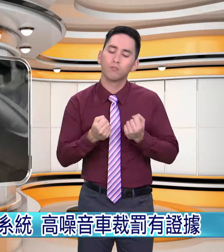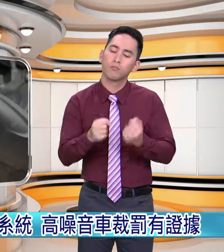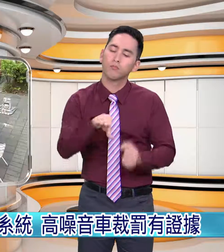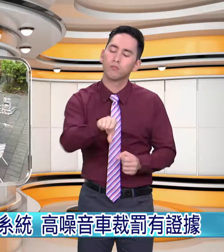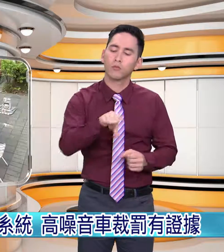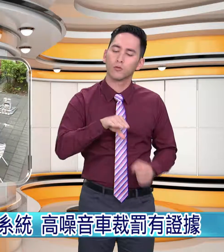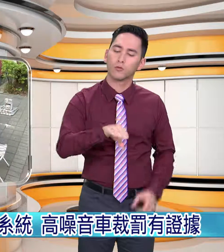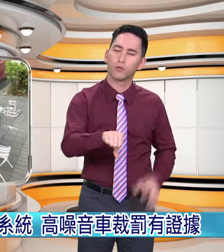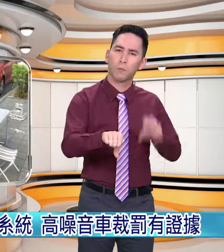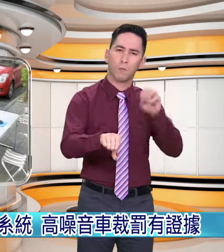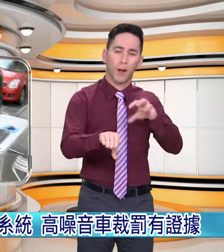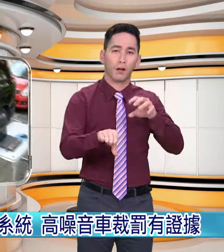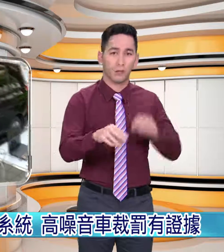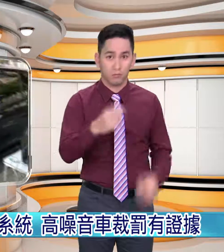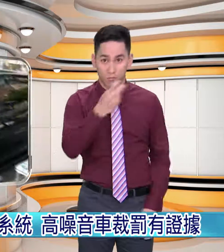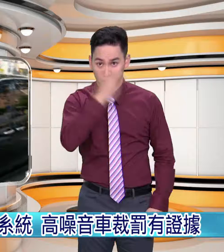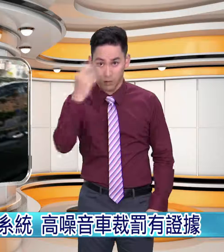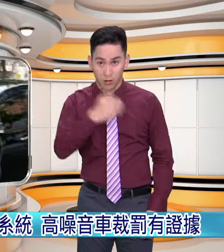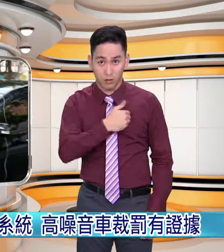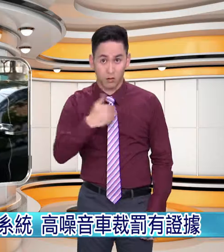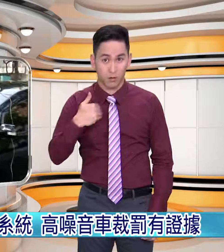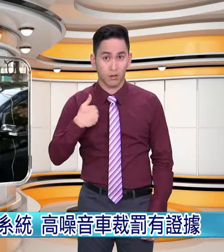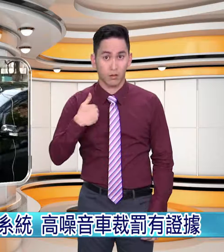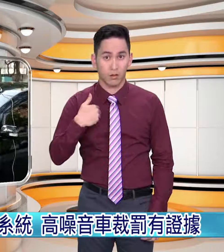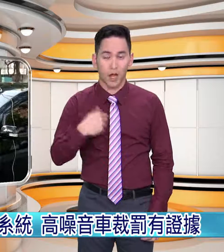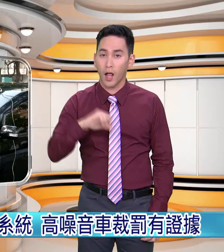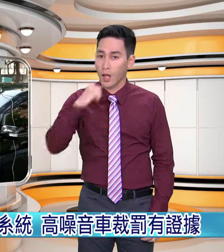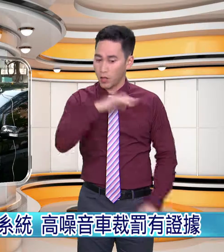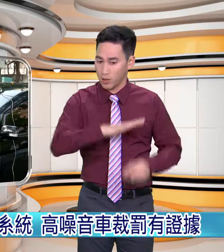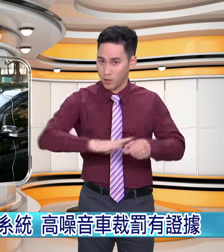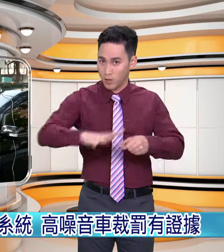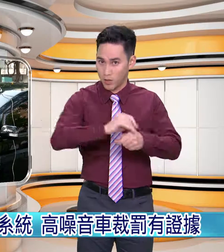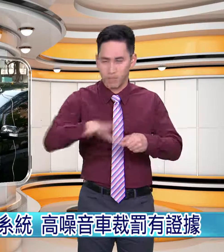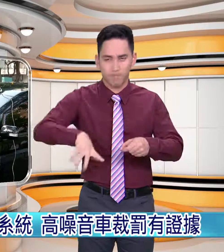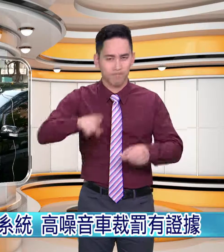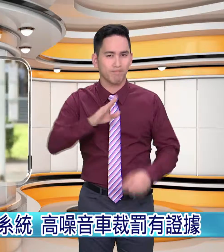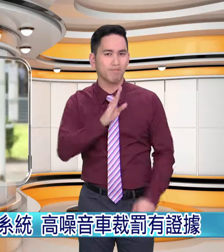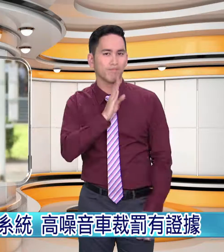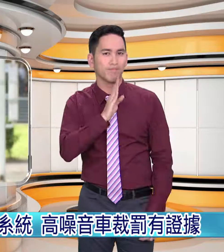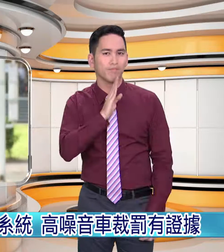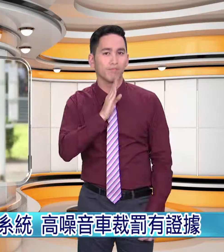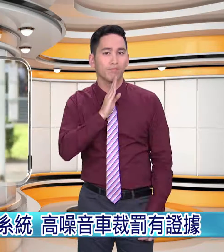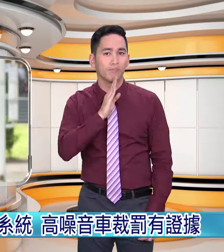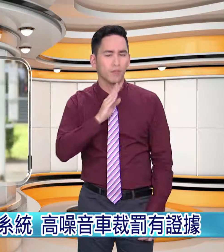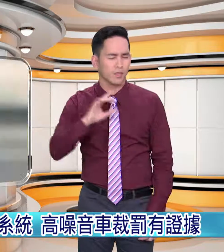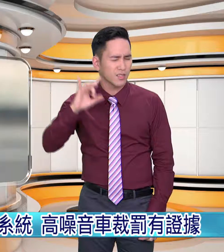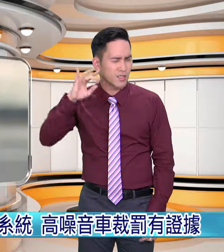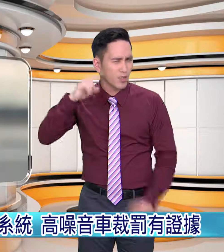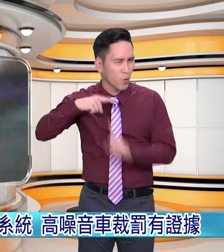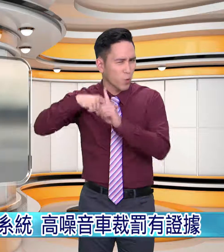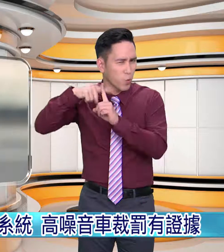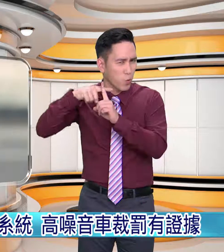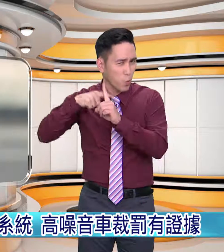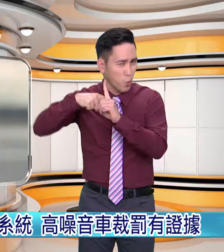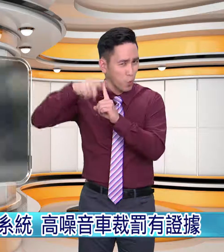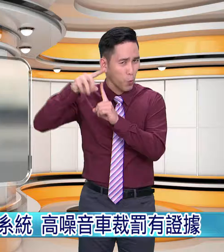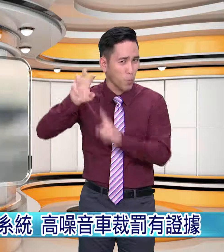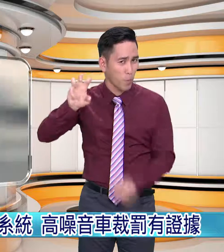量，并且拍下照片。只要噪音超过84分贝，就要倒